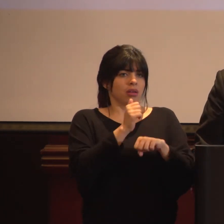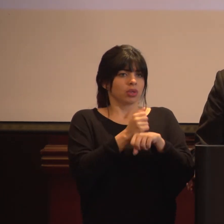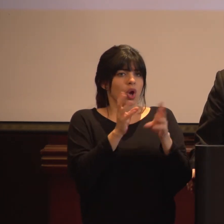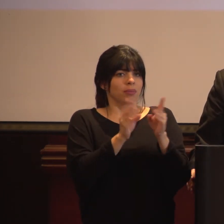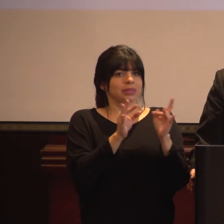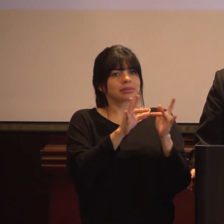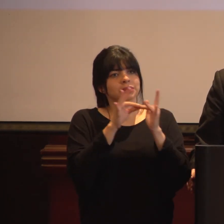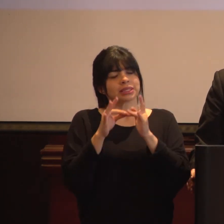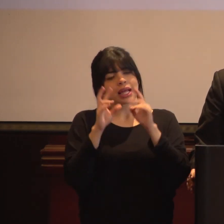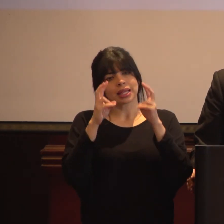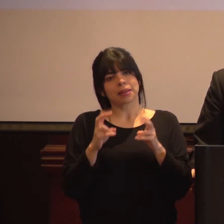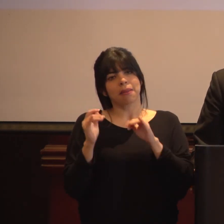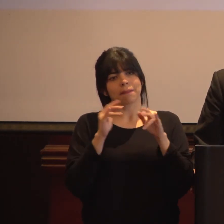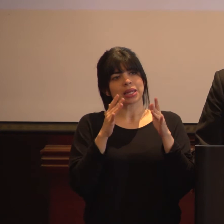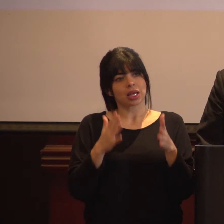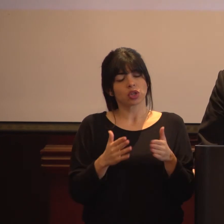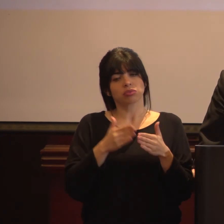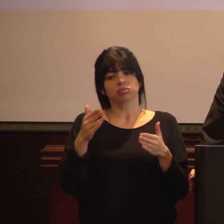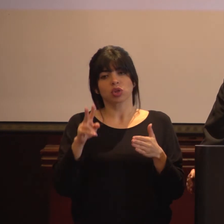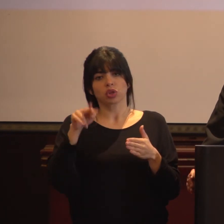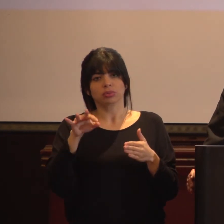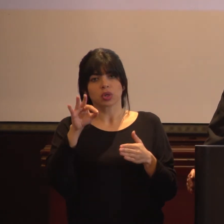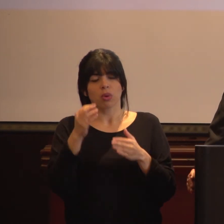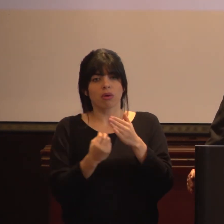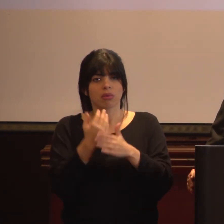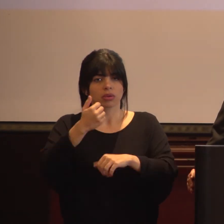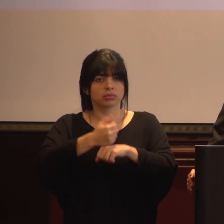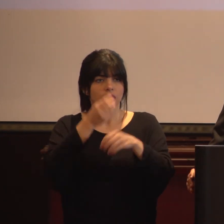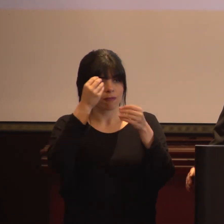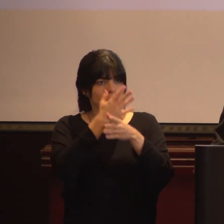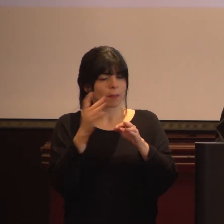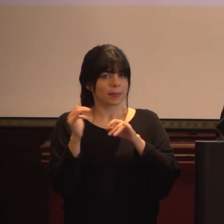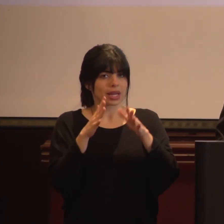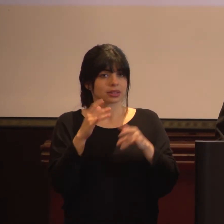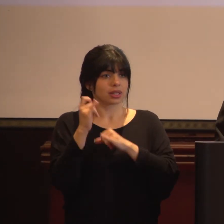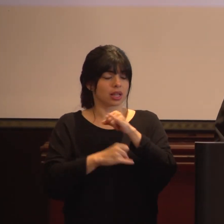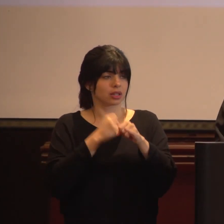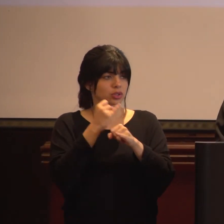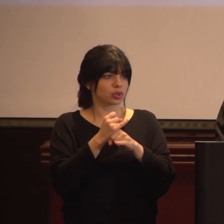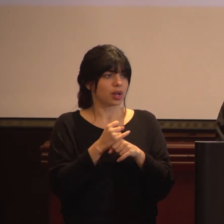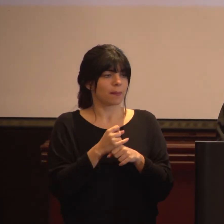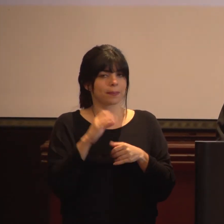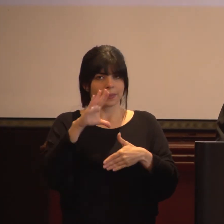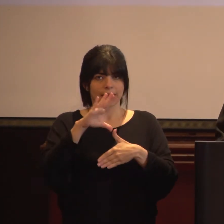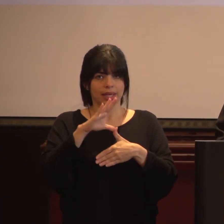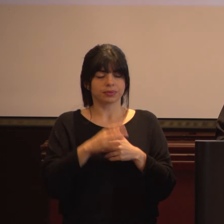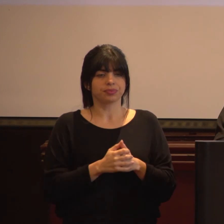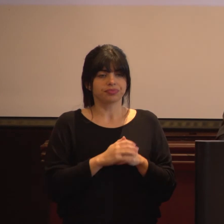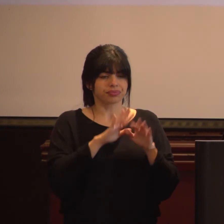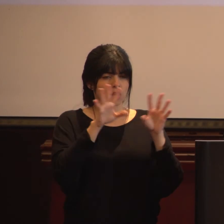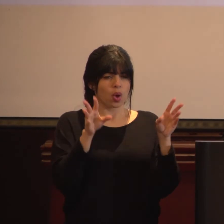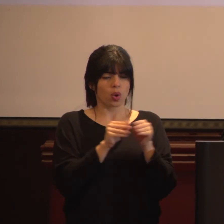la comisión especial de asuntos migratorios el 2009 se producen los informes de migración internacional de las Américas